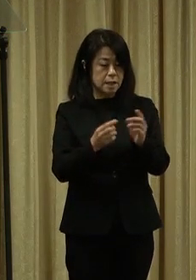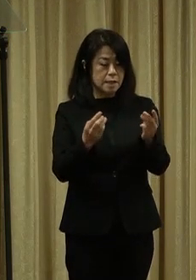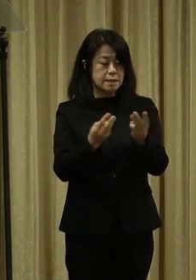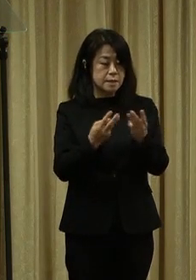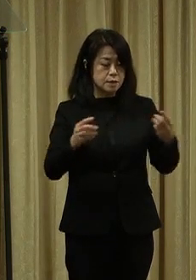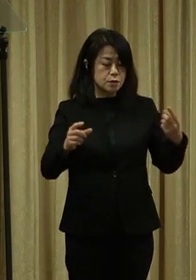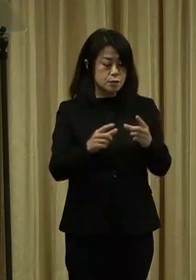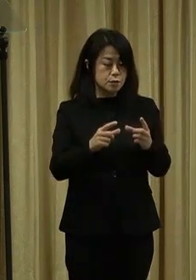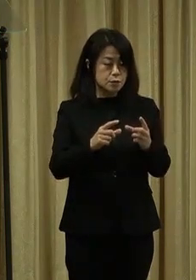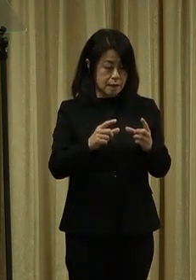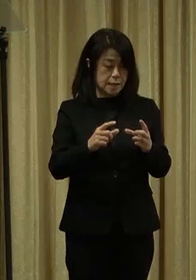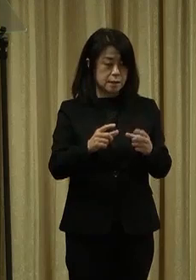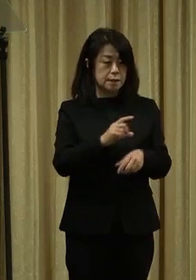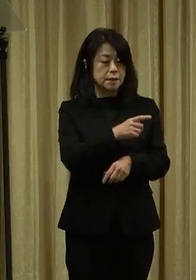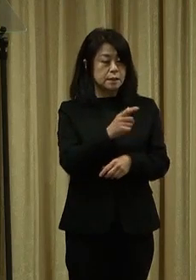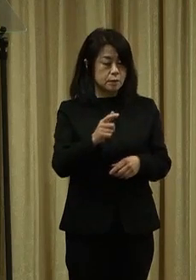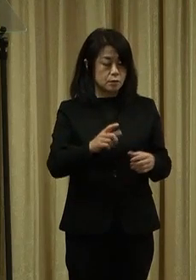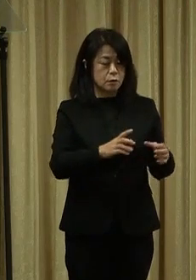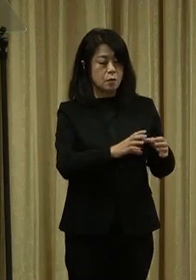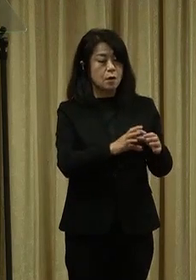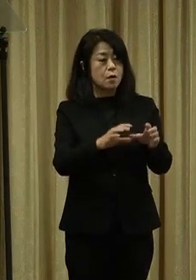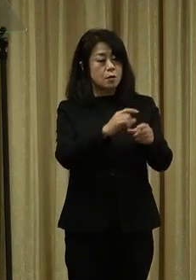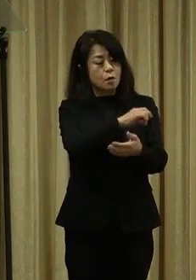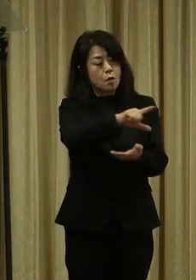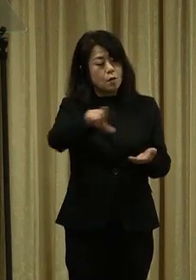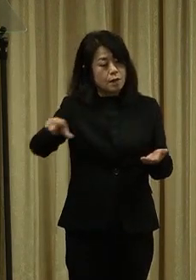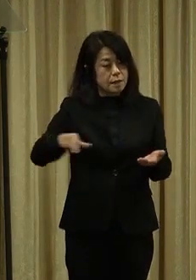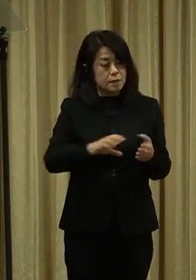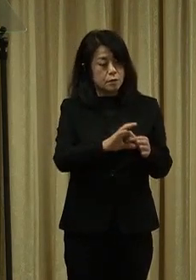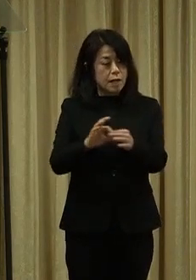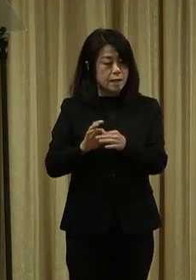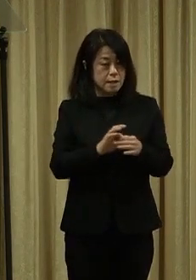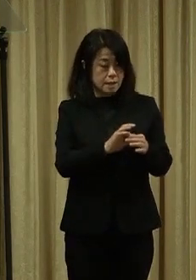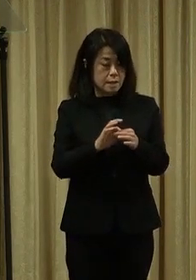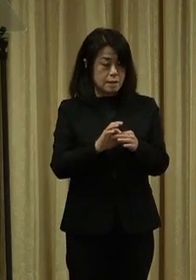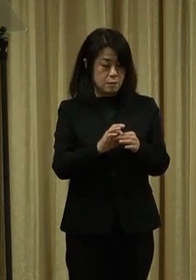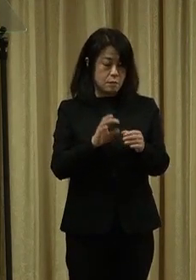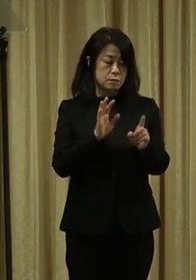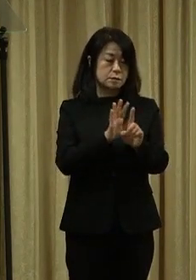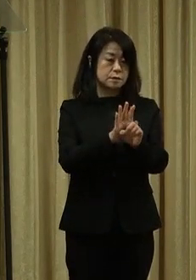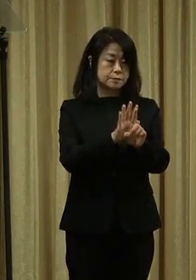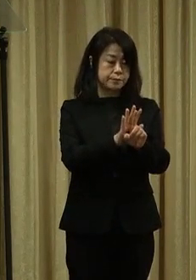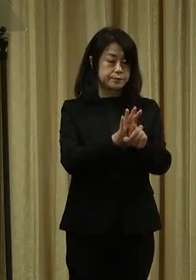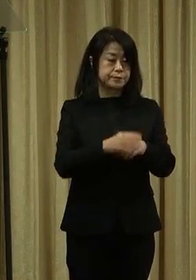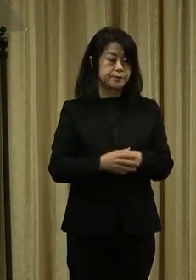けた広域連携組織のモデル作りなどを支援します。